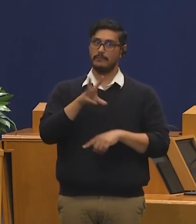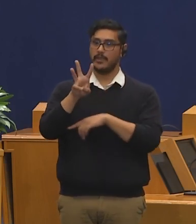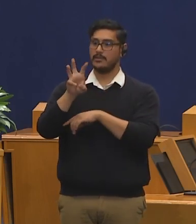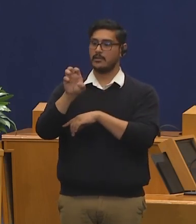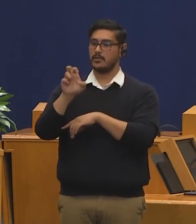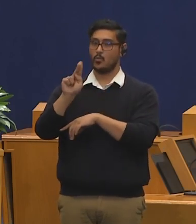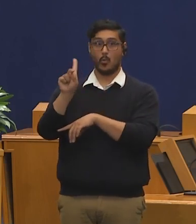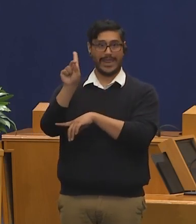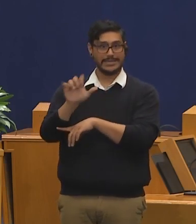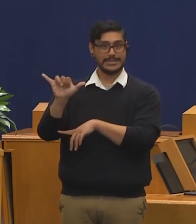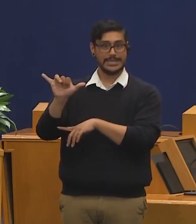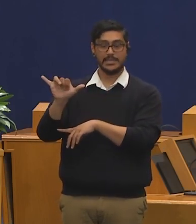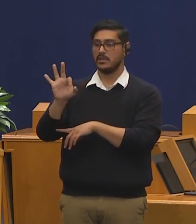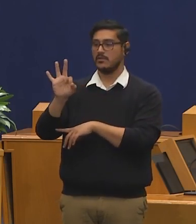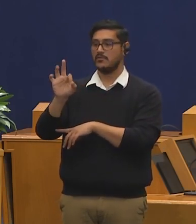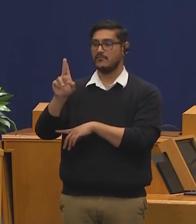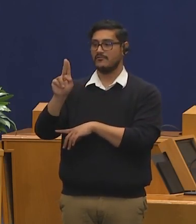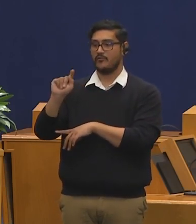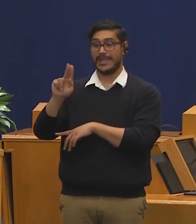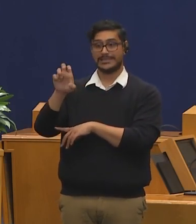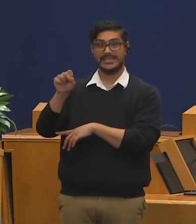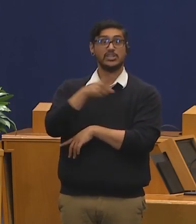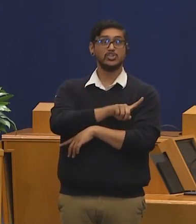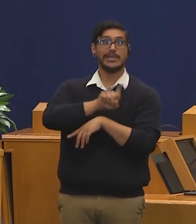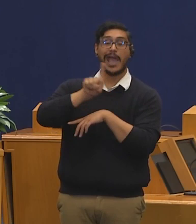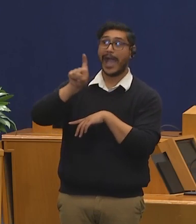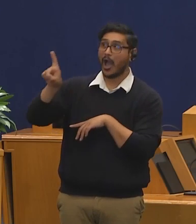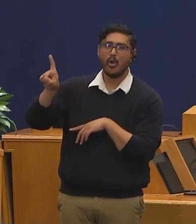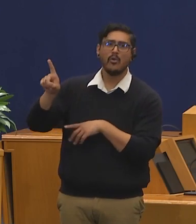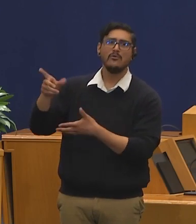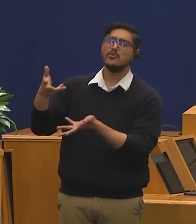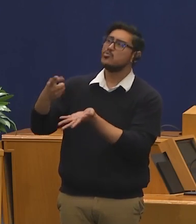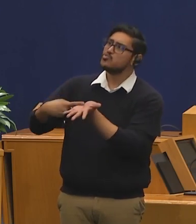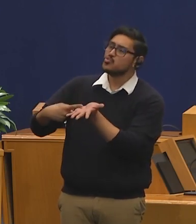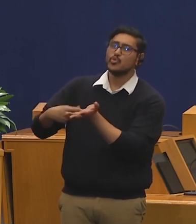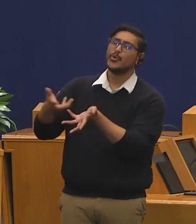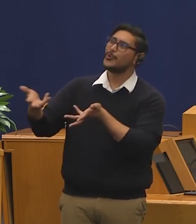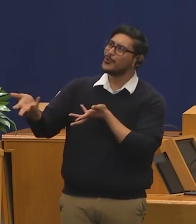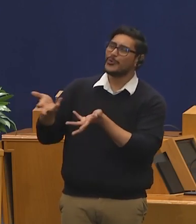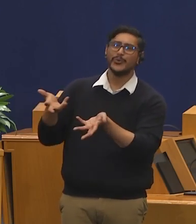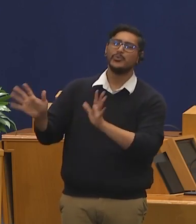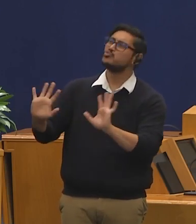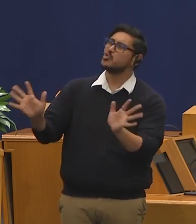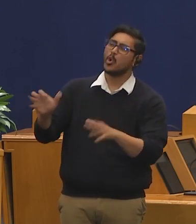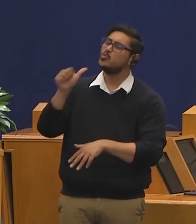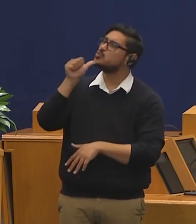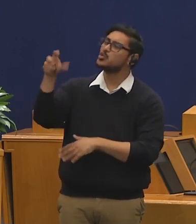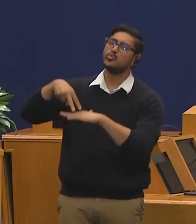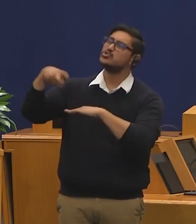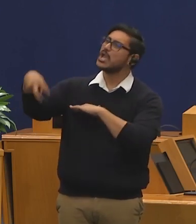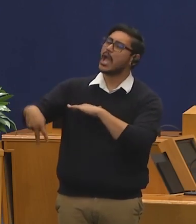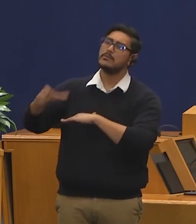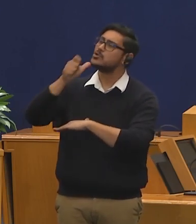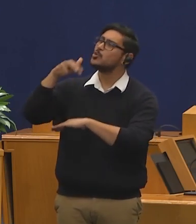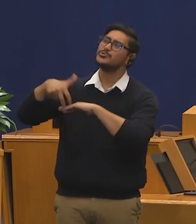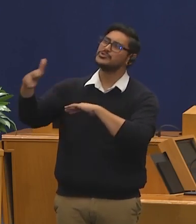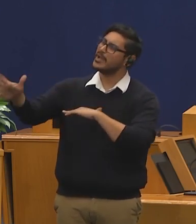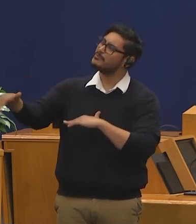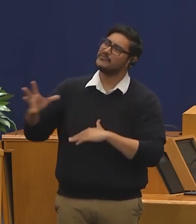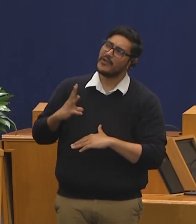de Los Ángeles, y ella pudo convencerla que no se lanzara al agua. Y cuando llegaron los